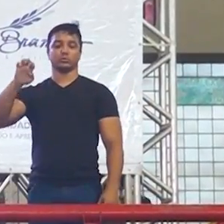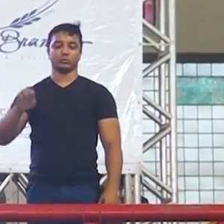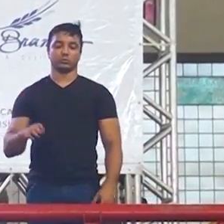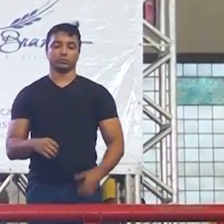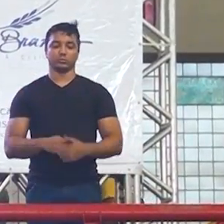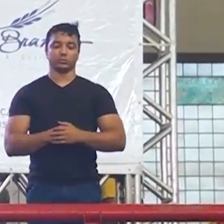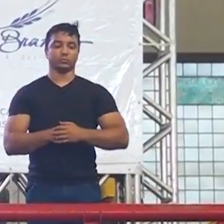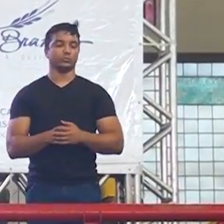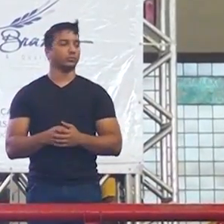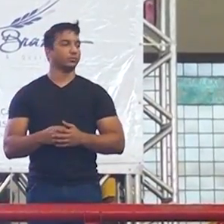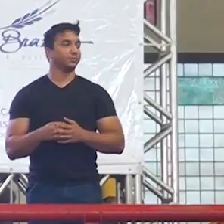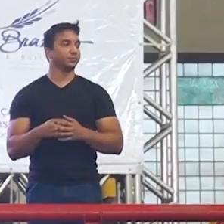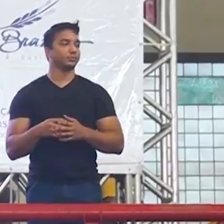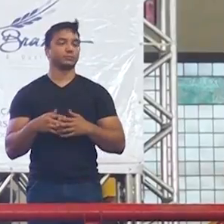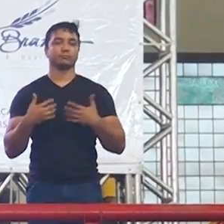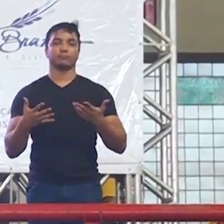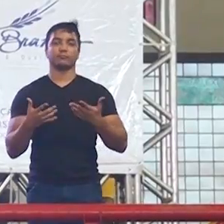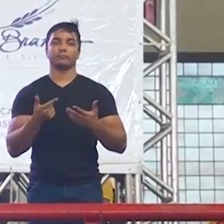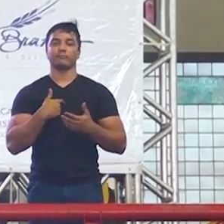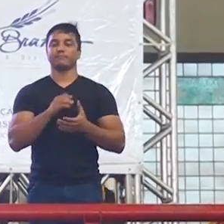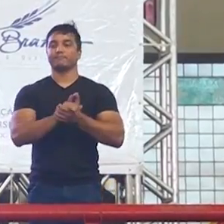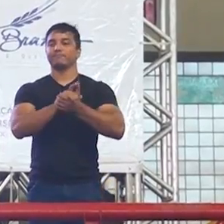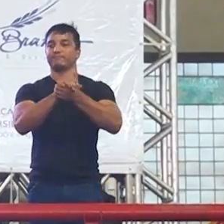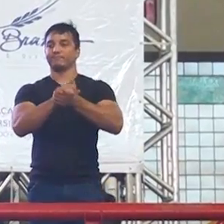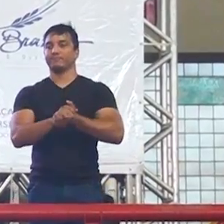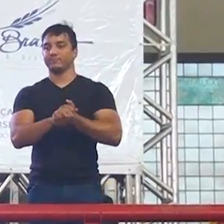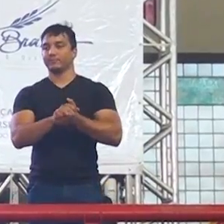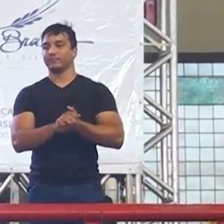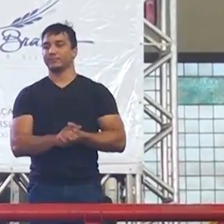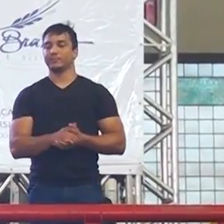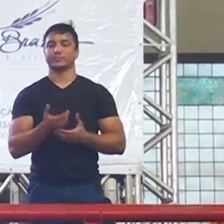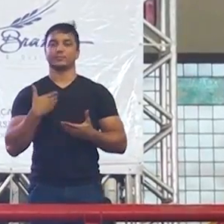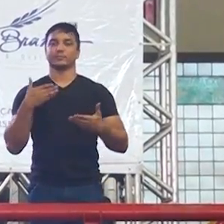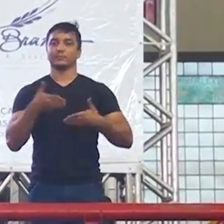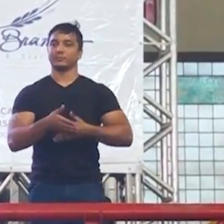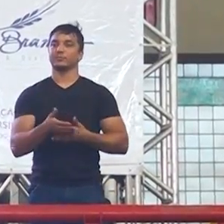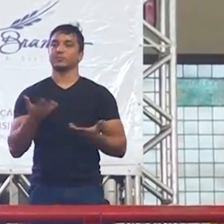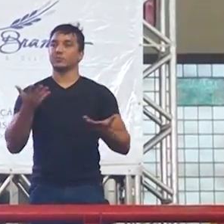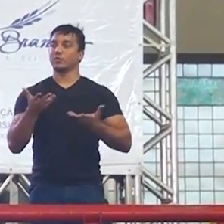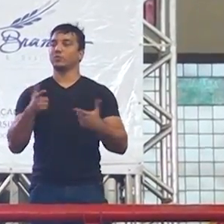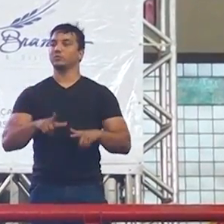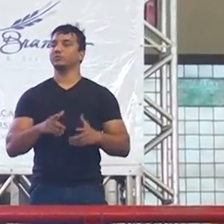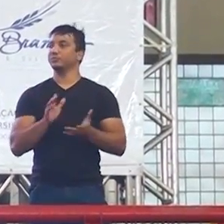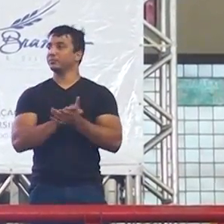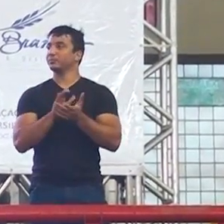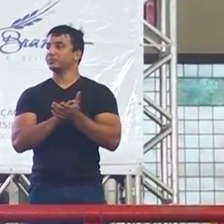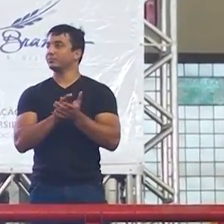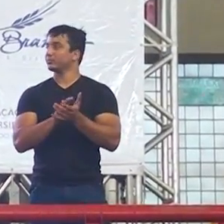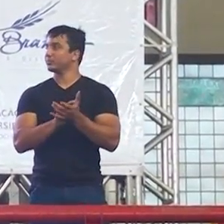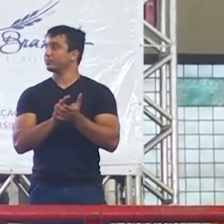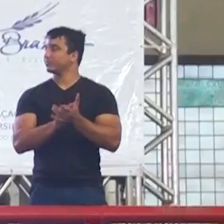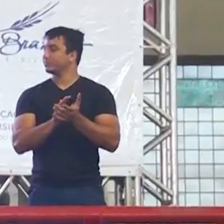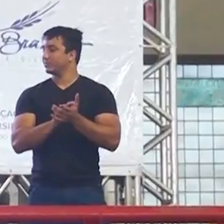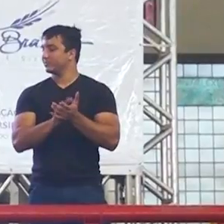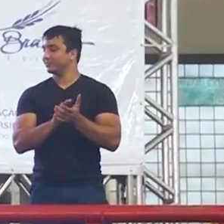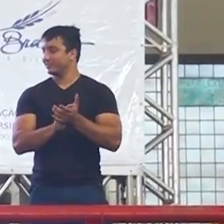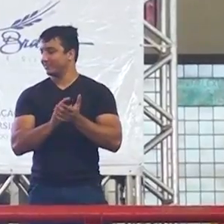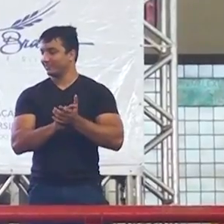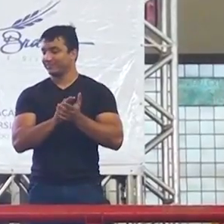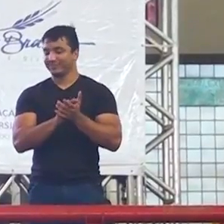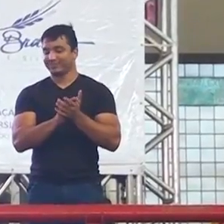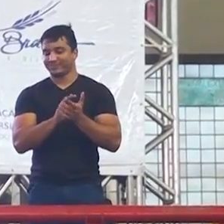isso? Pessoal, foi um prazer estar aqui com vocês. Não foi?